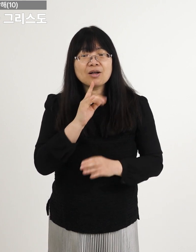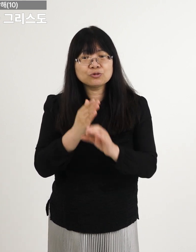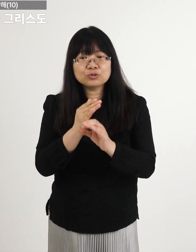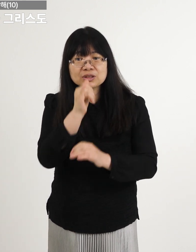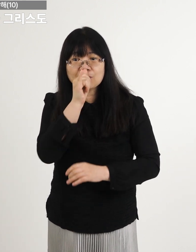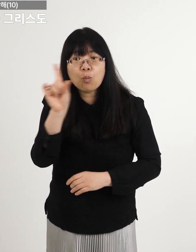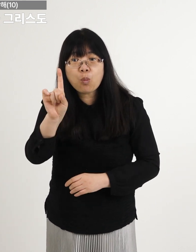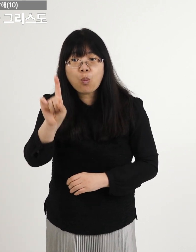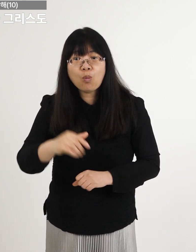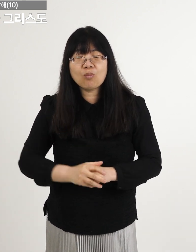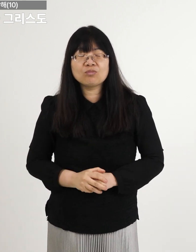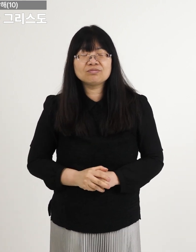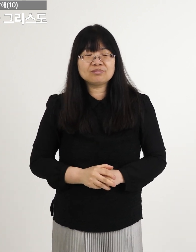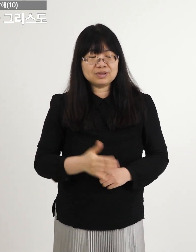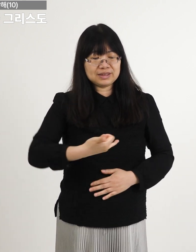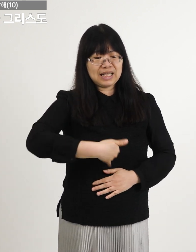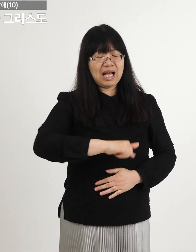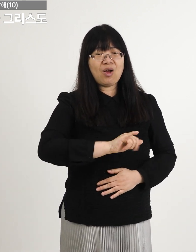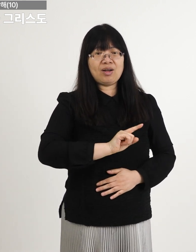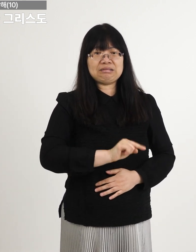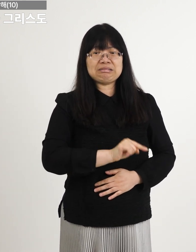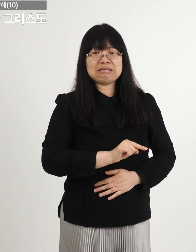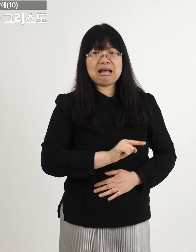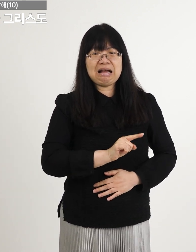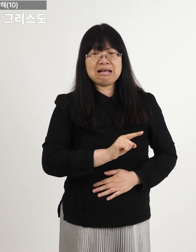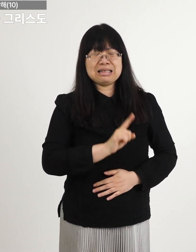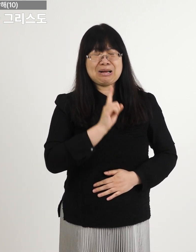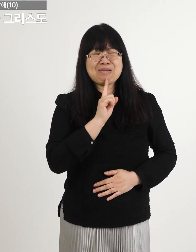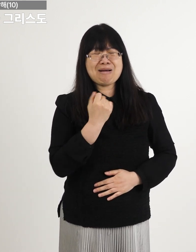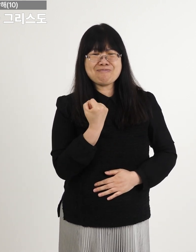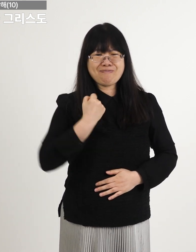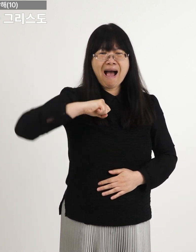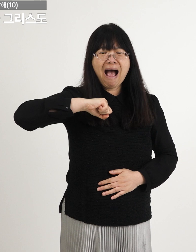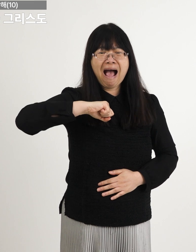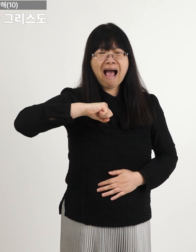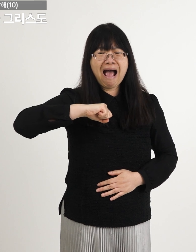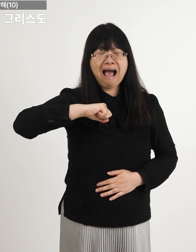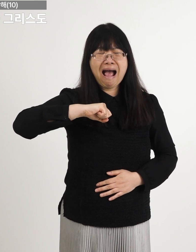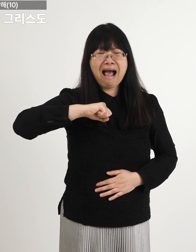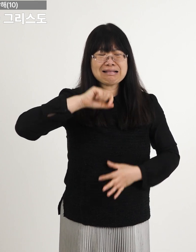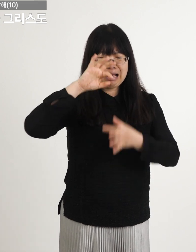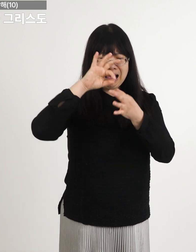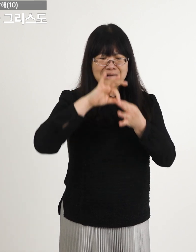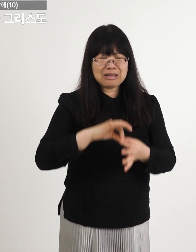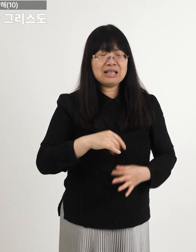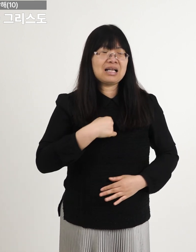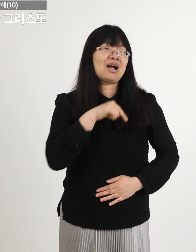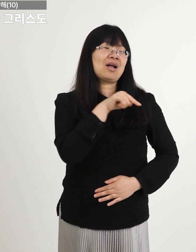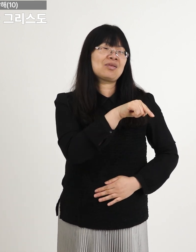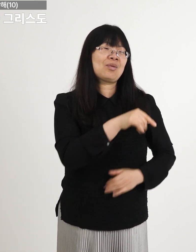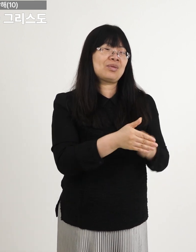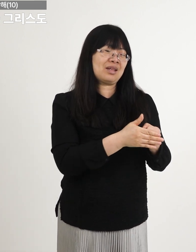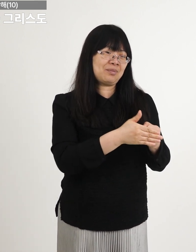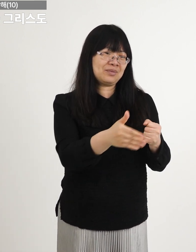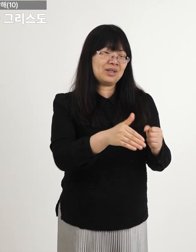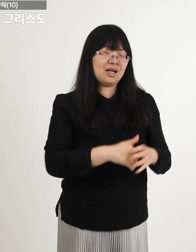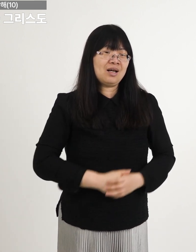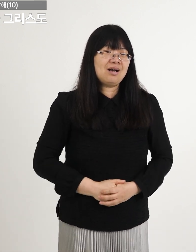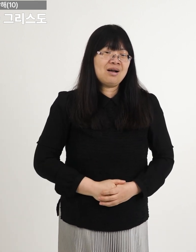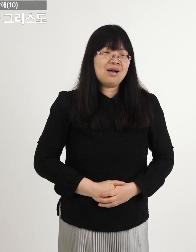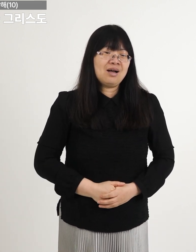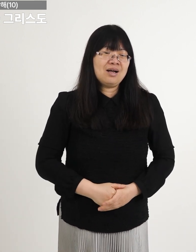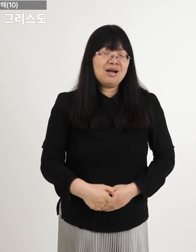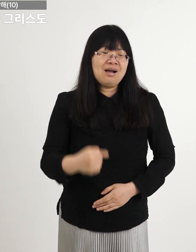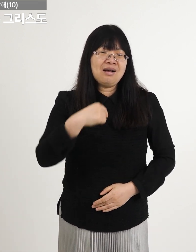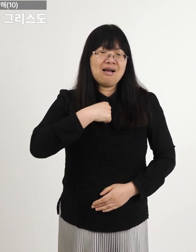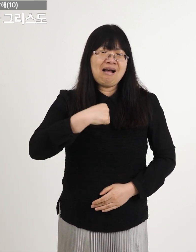자녀들이 말을 참 안 들어 먹을 때는 내가 너 때문에 속이